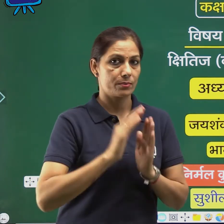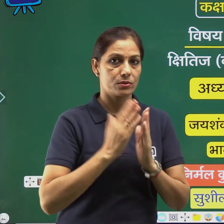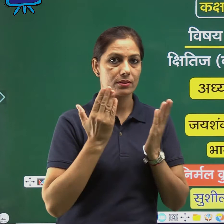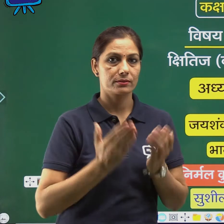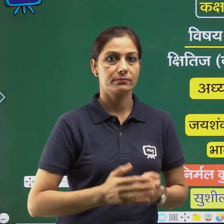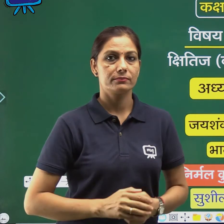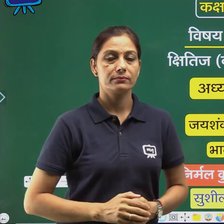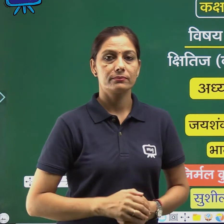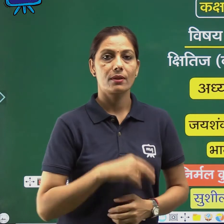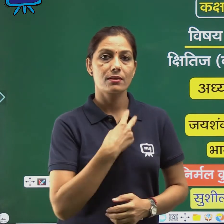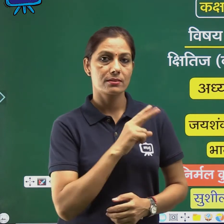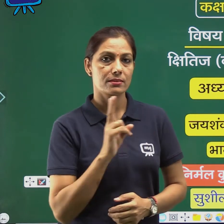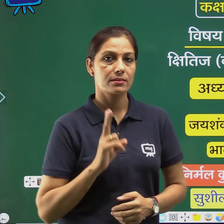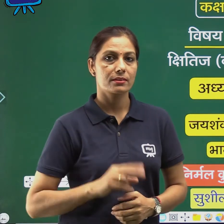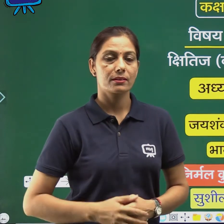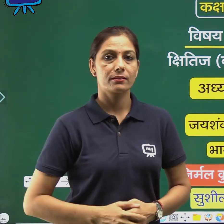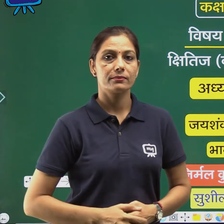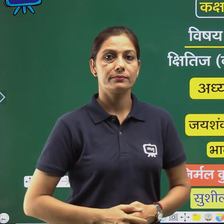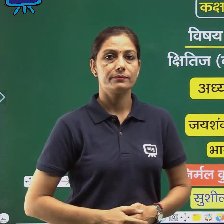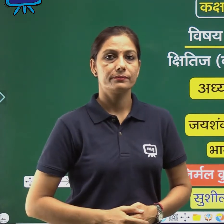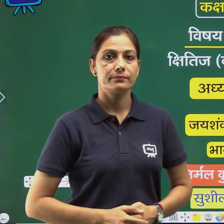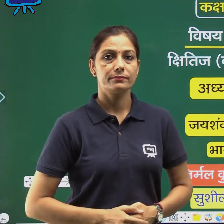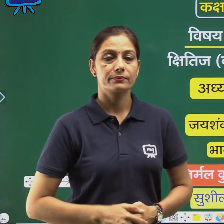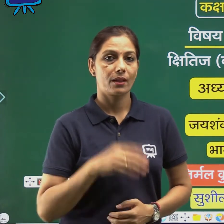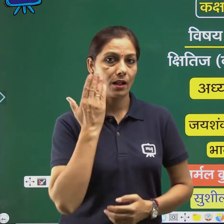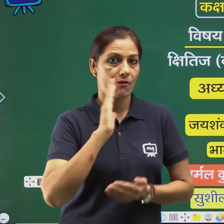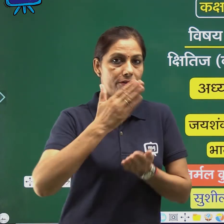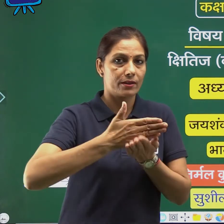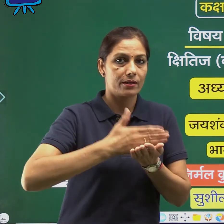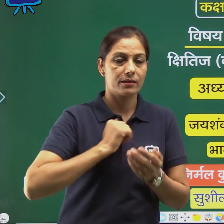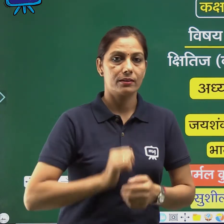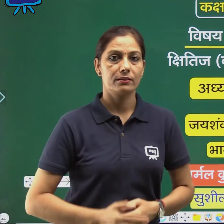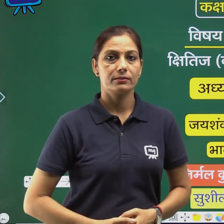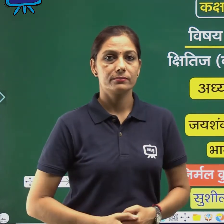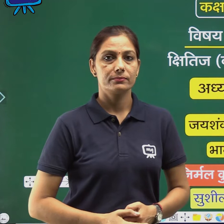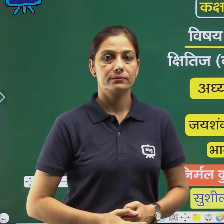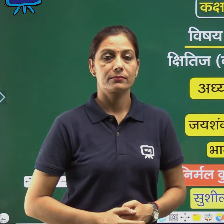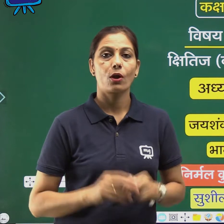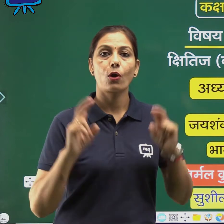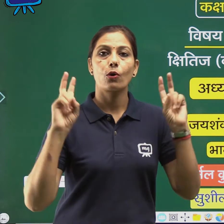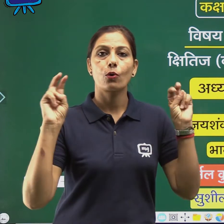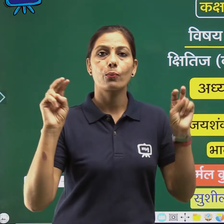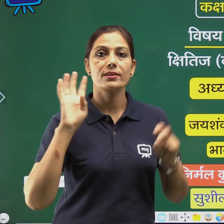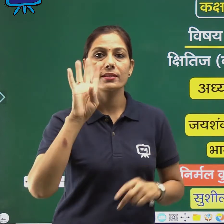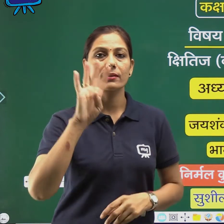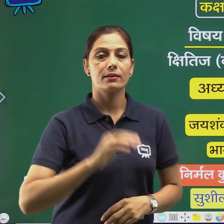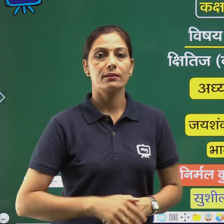पाठ्यपुस्तक क्षितिज के काव्यखंड का अध्याय 4